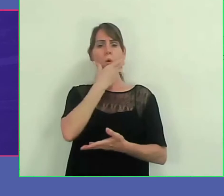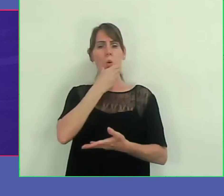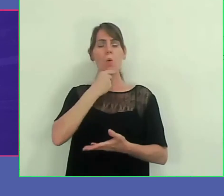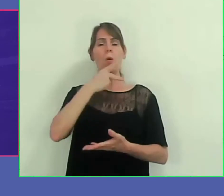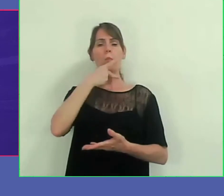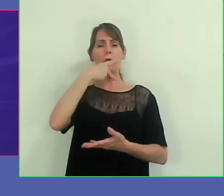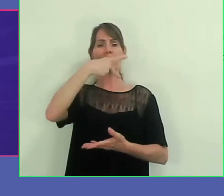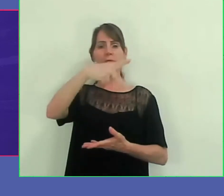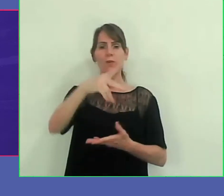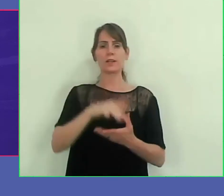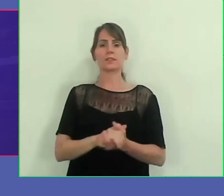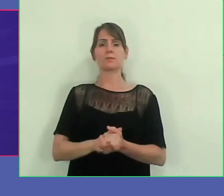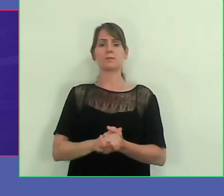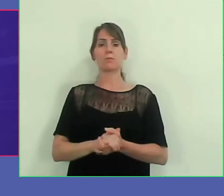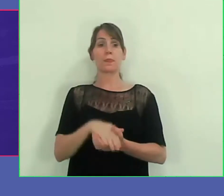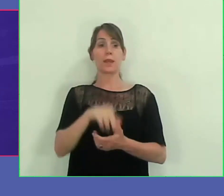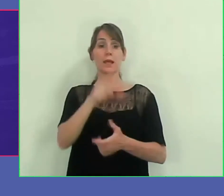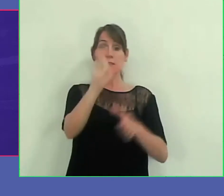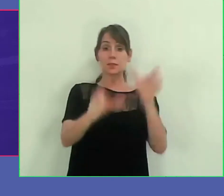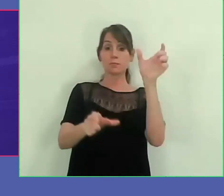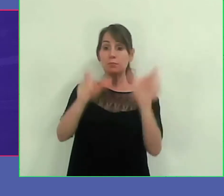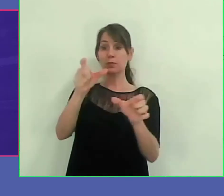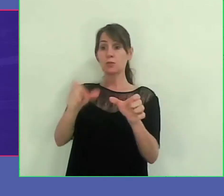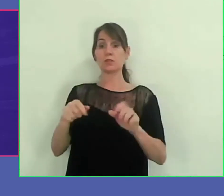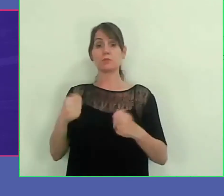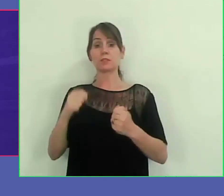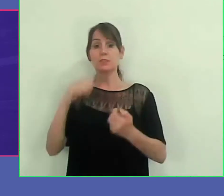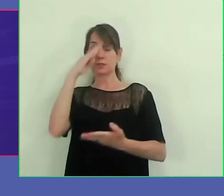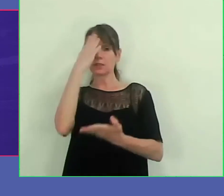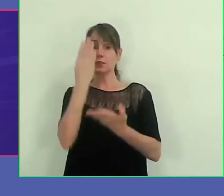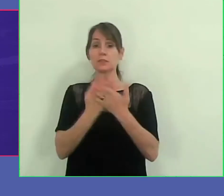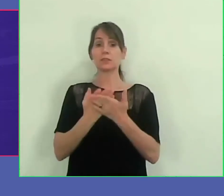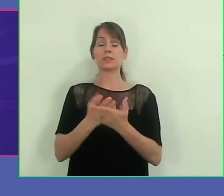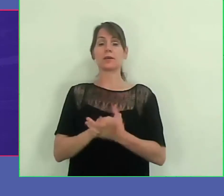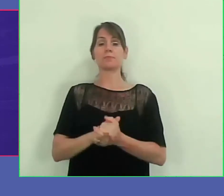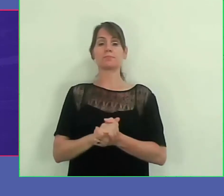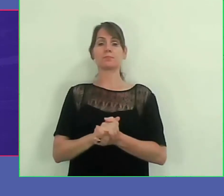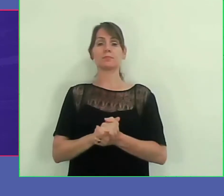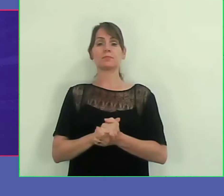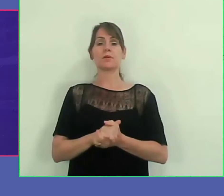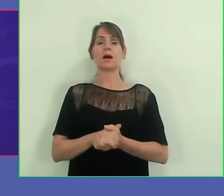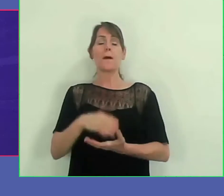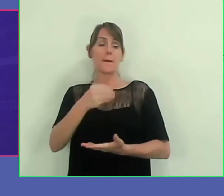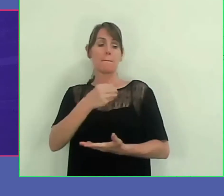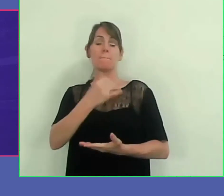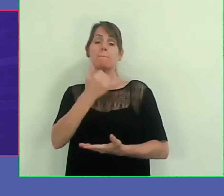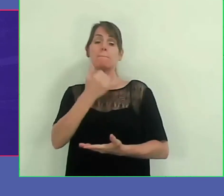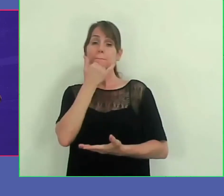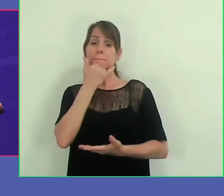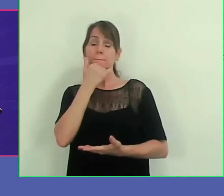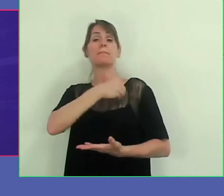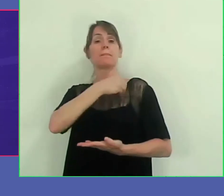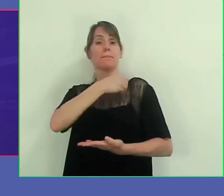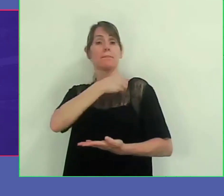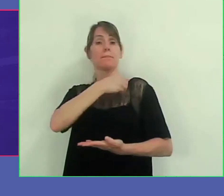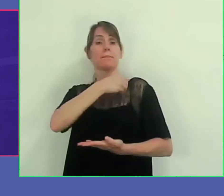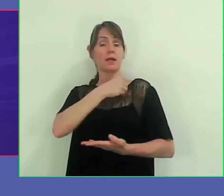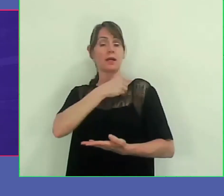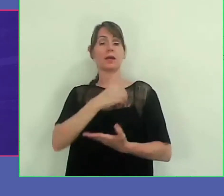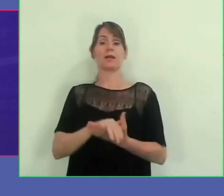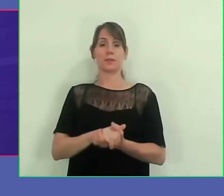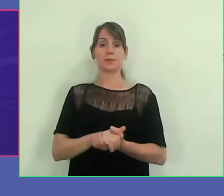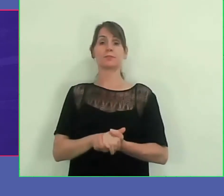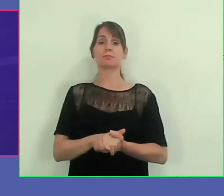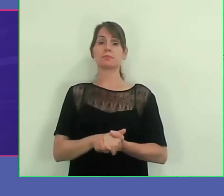nele crê recebe remissão de pecados. Quer dizer, ele ainda estava dando testemunho de como os judeus